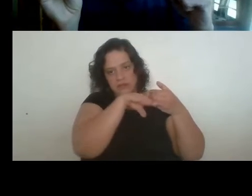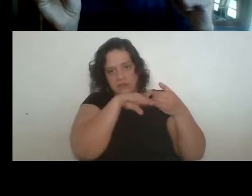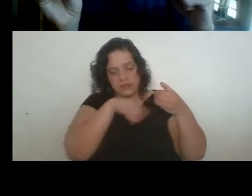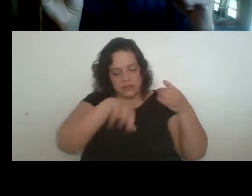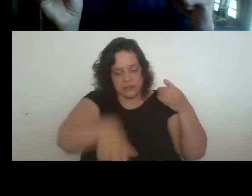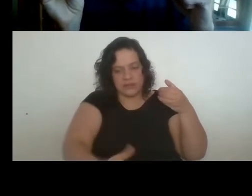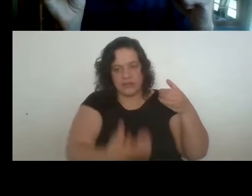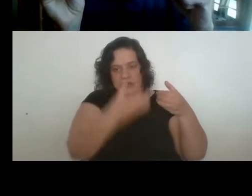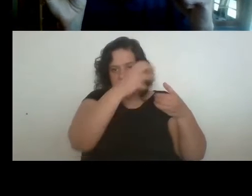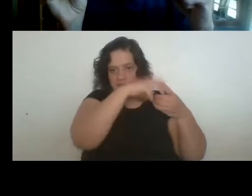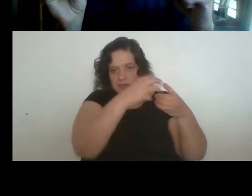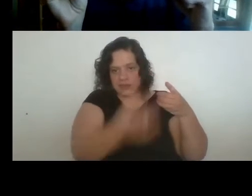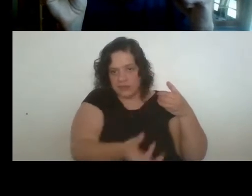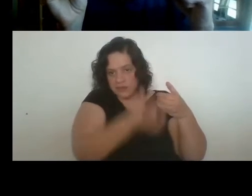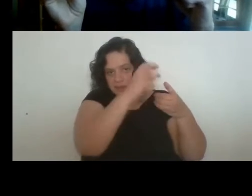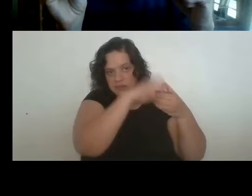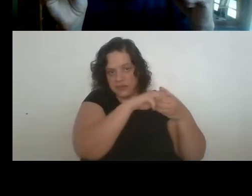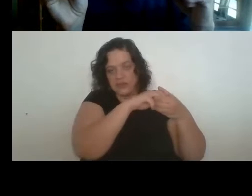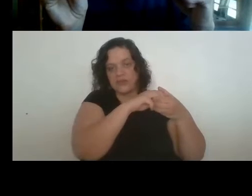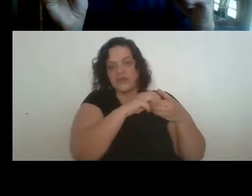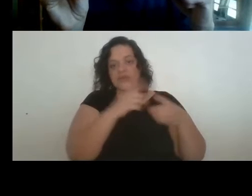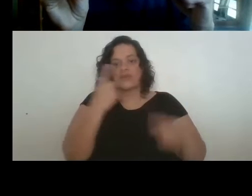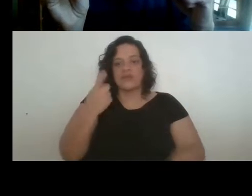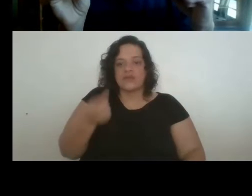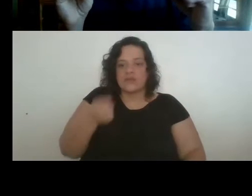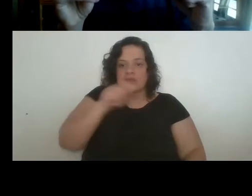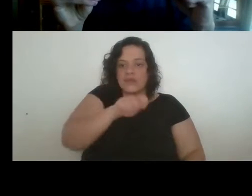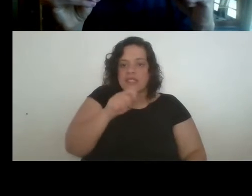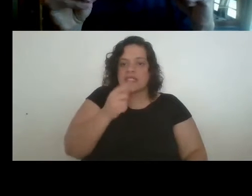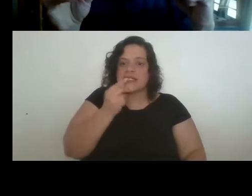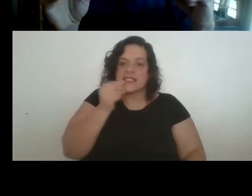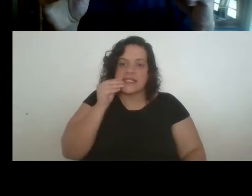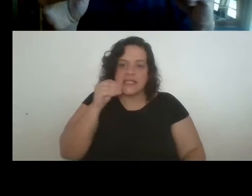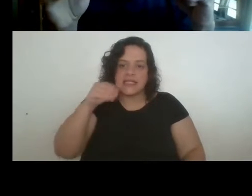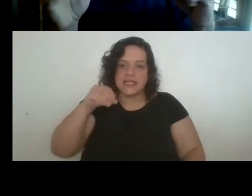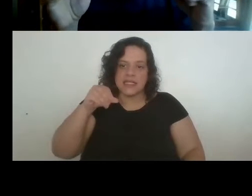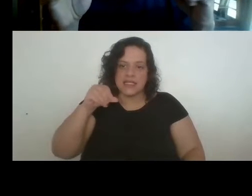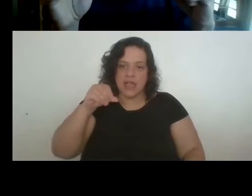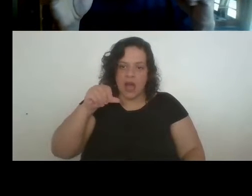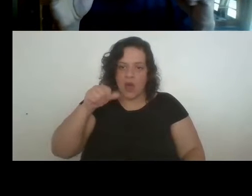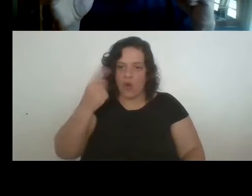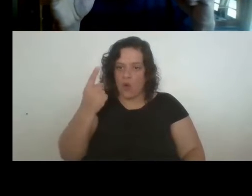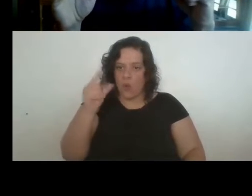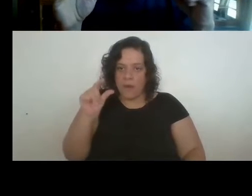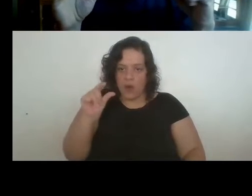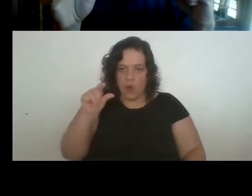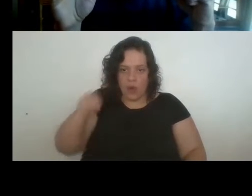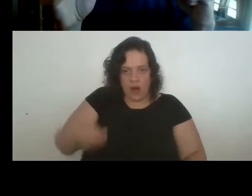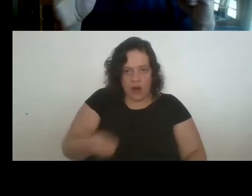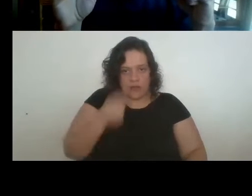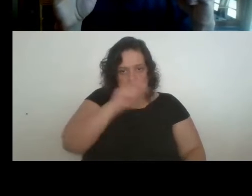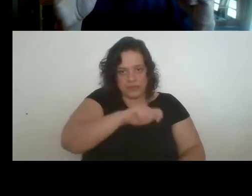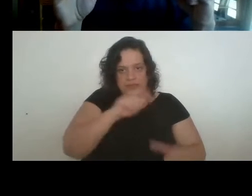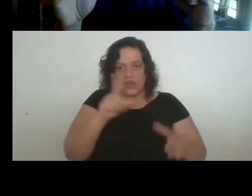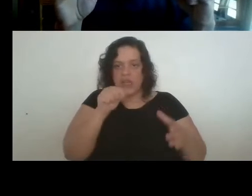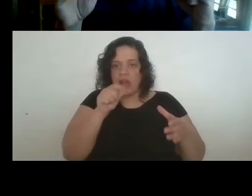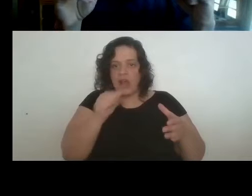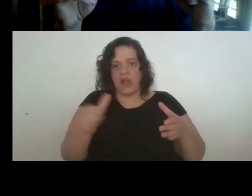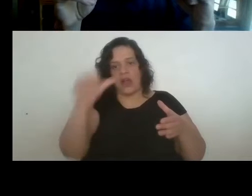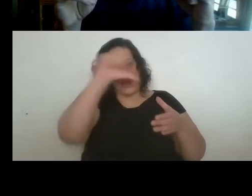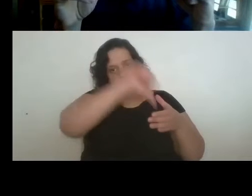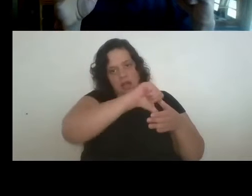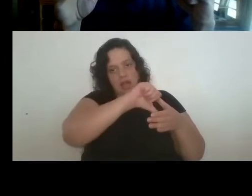gente adiciona uma colherzinha de sal dentro dessa amostra, adiciona água e completa deixando